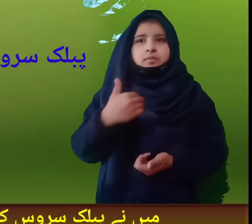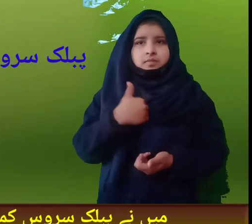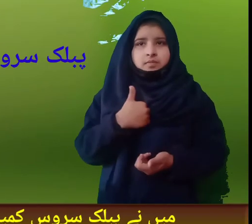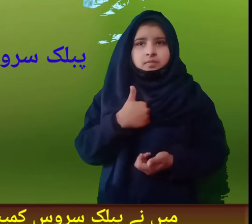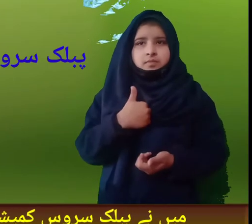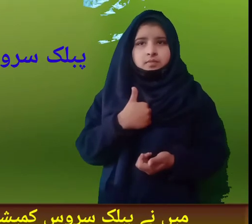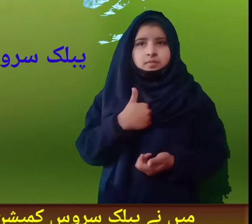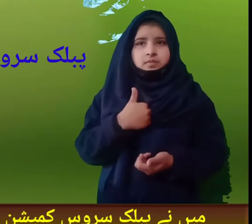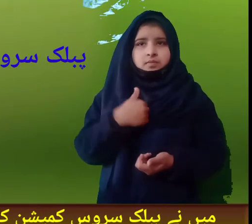मैंने